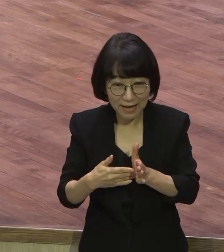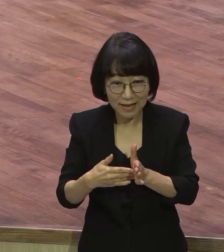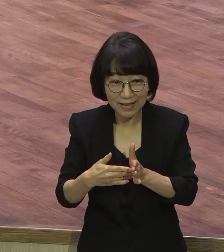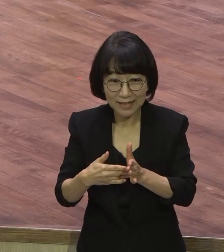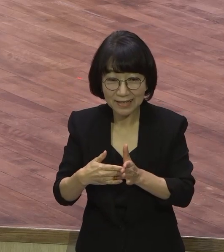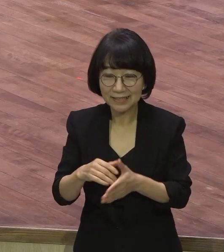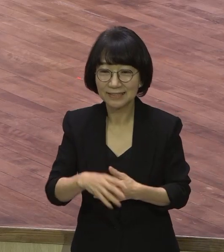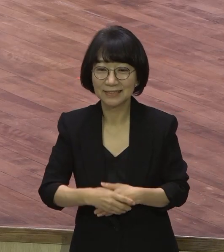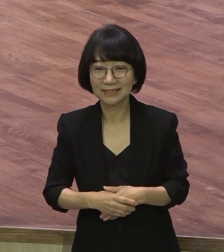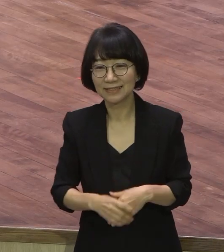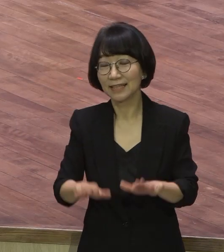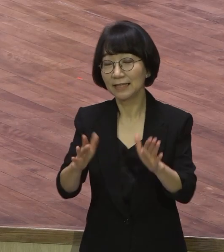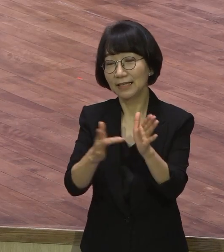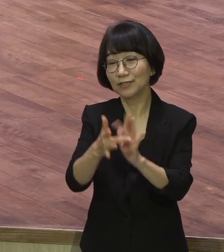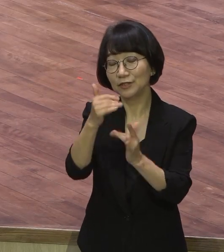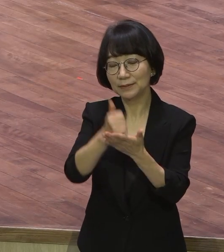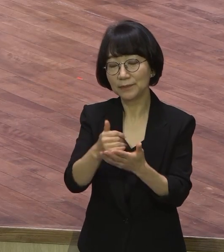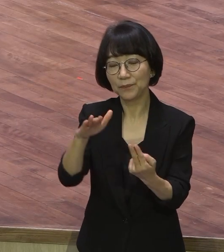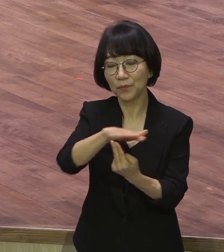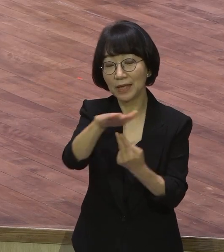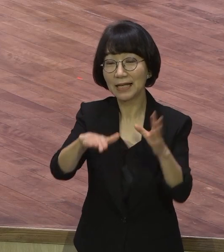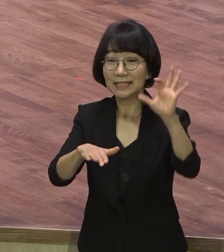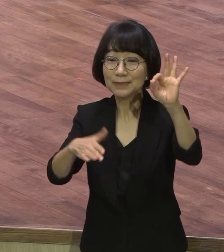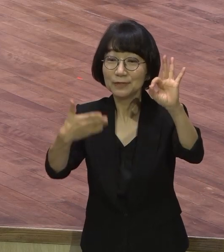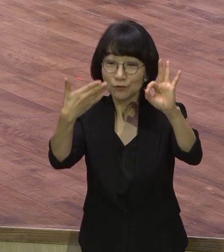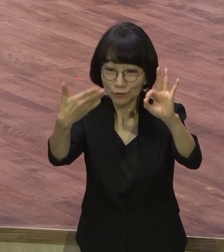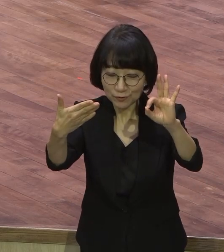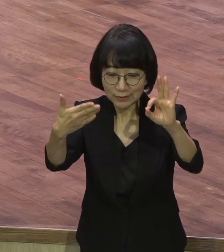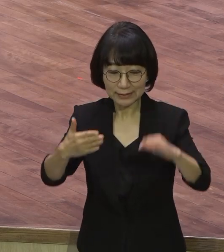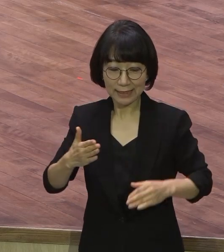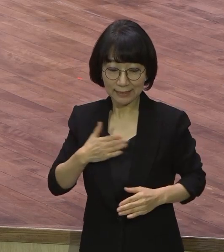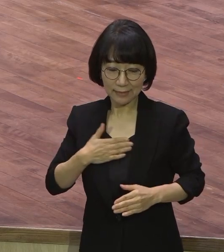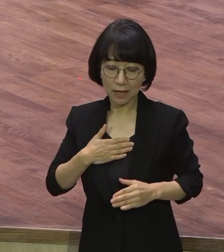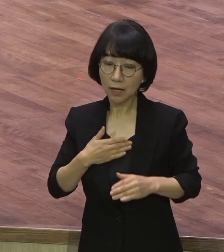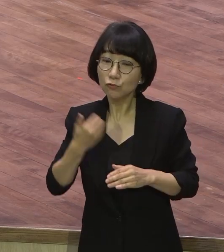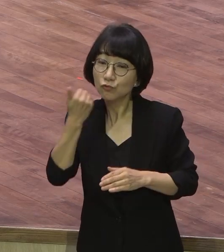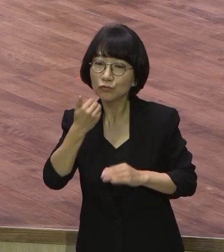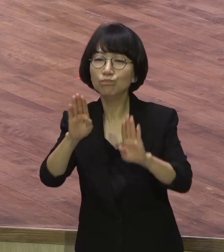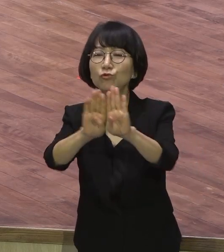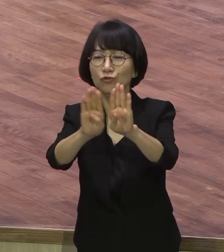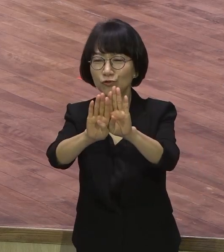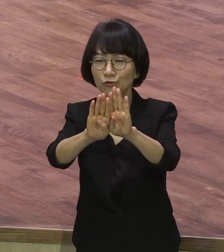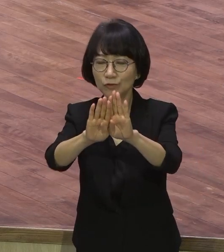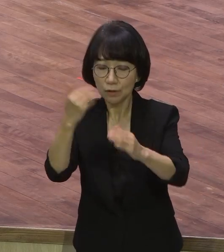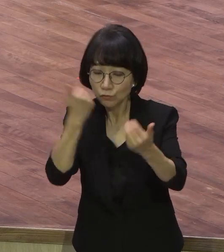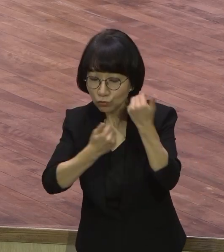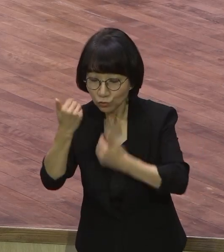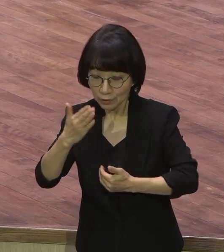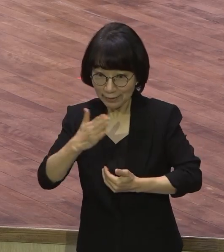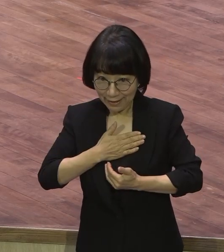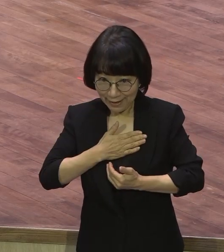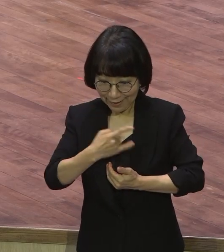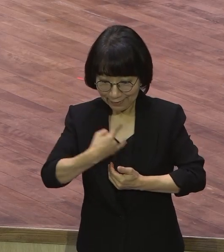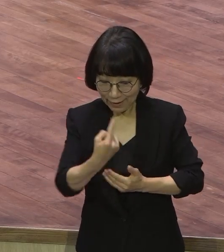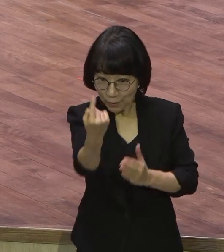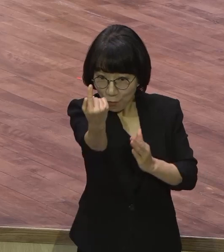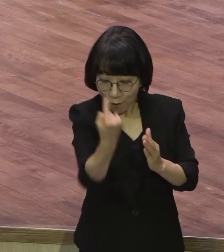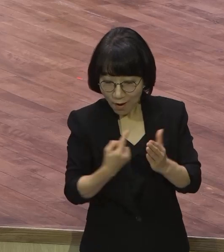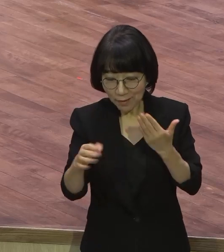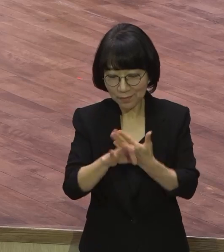예수님께 친히 말씀했어요. 요한복 10장 9절에 보면 내가 문이니 누구든지 나로 말미암아